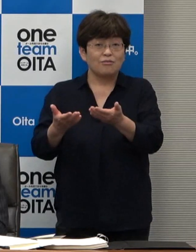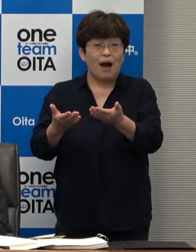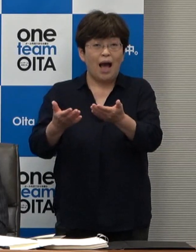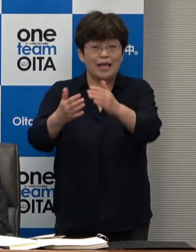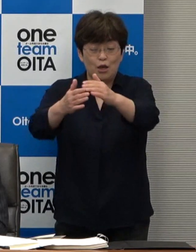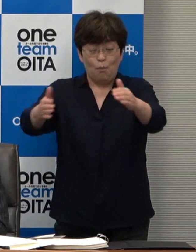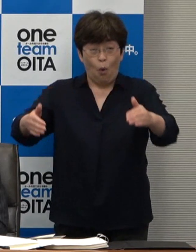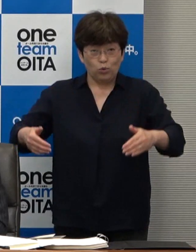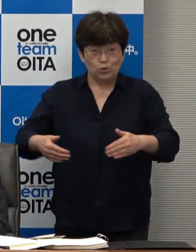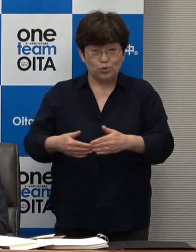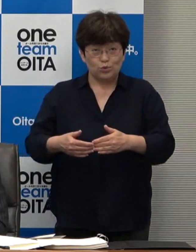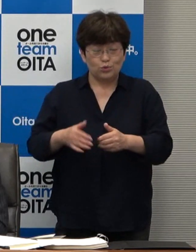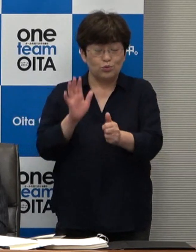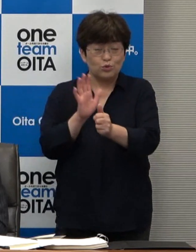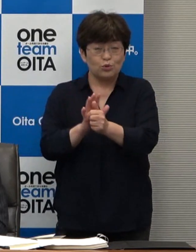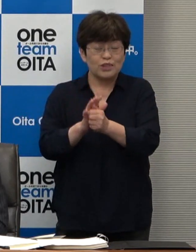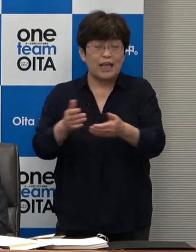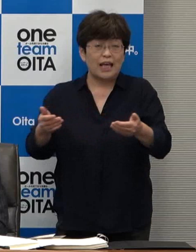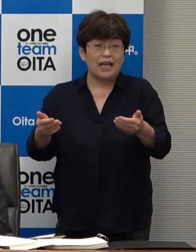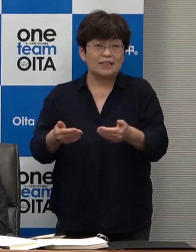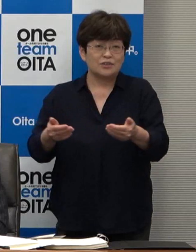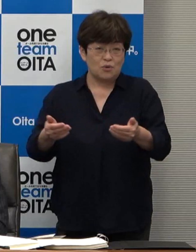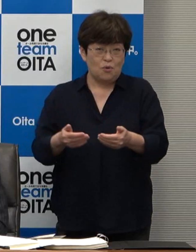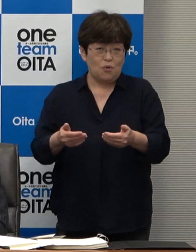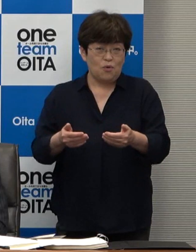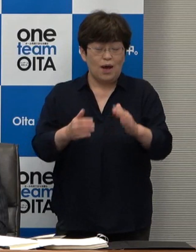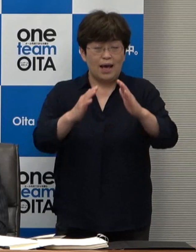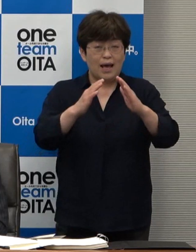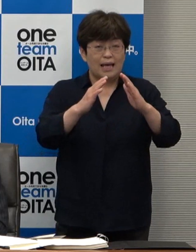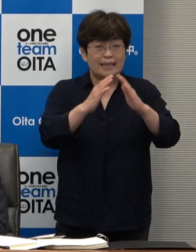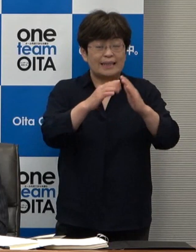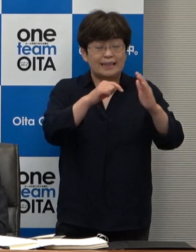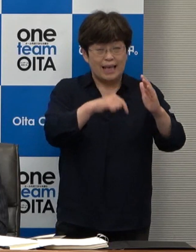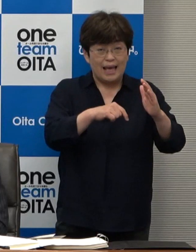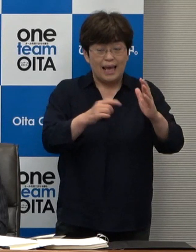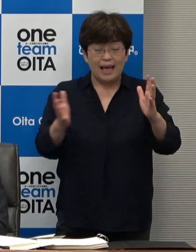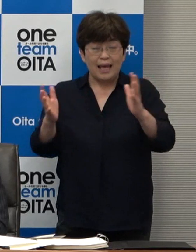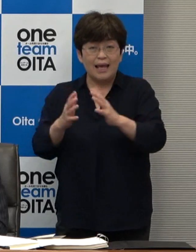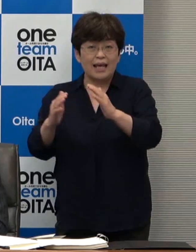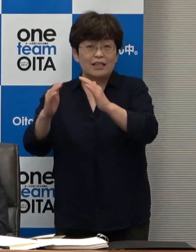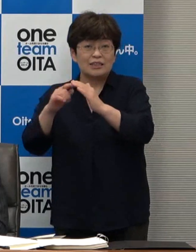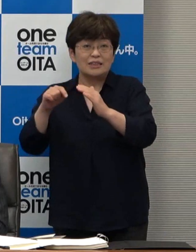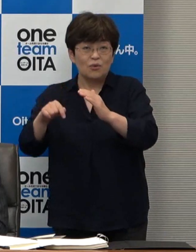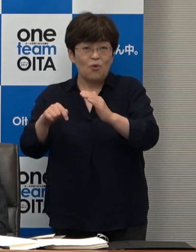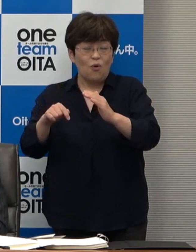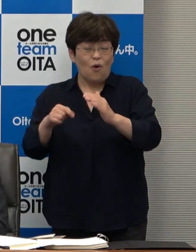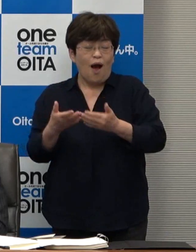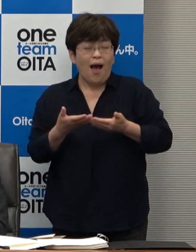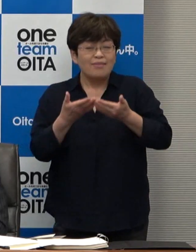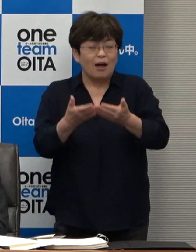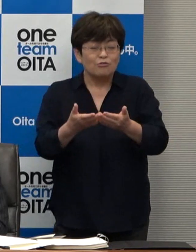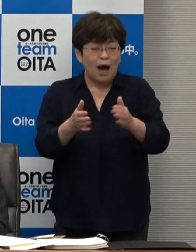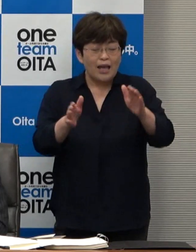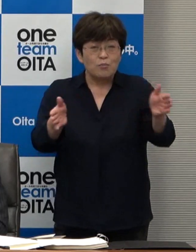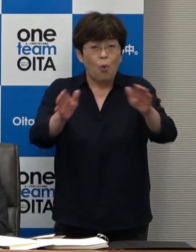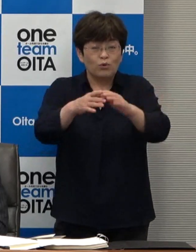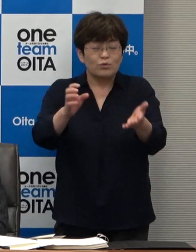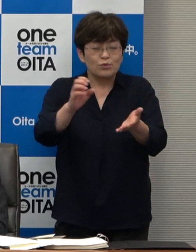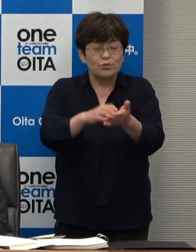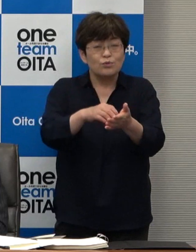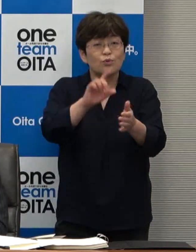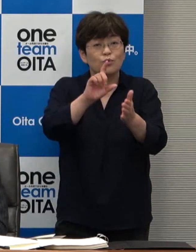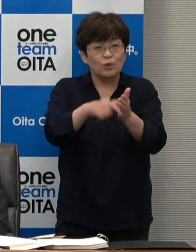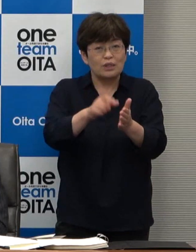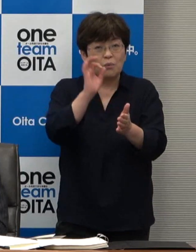、季節の戸建て住宅や集合住宅に設置する宅配ボックスの購入費を助成します